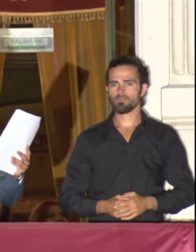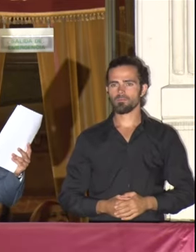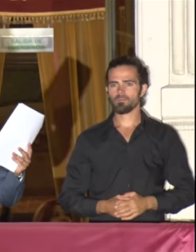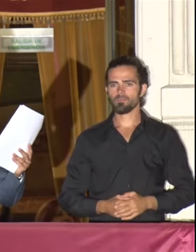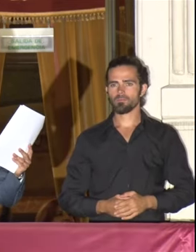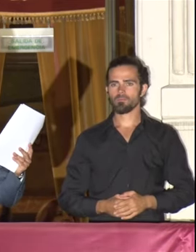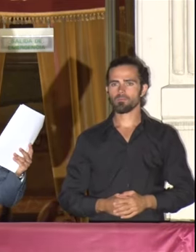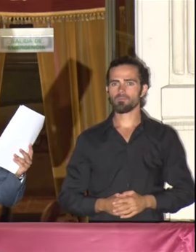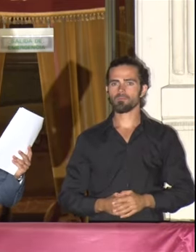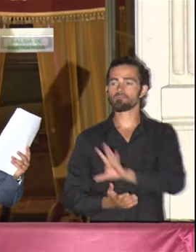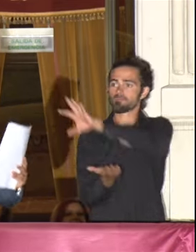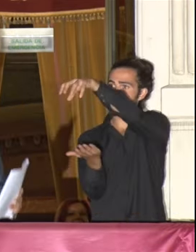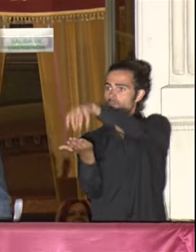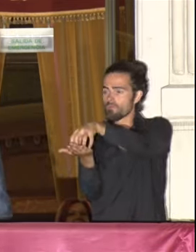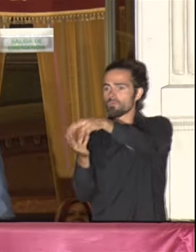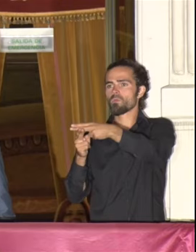El Museo de la Cuchillería